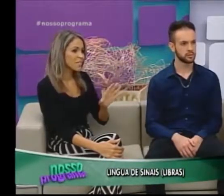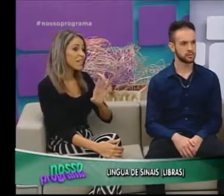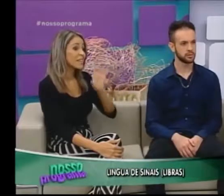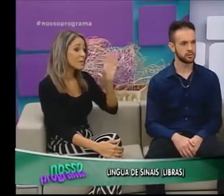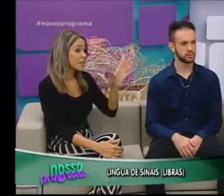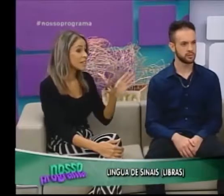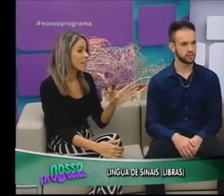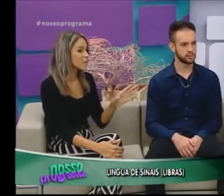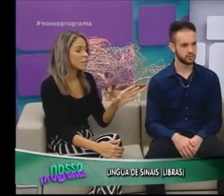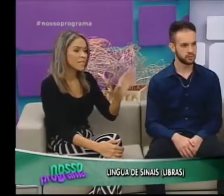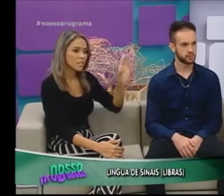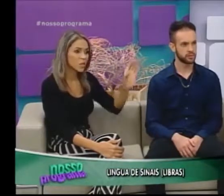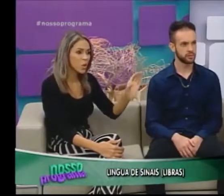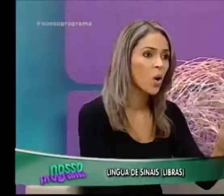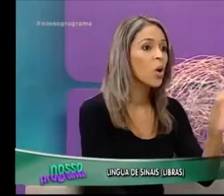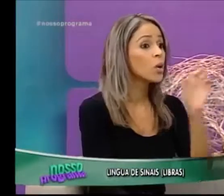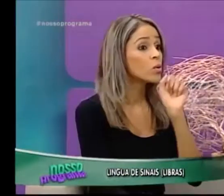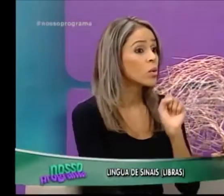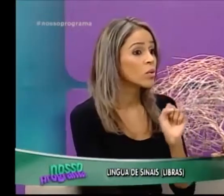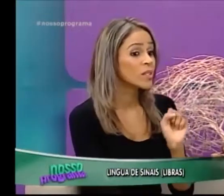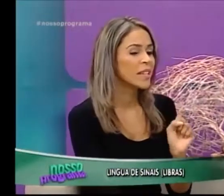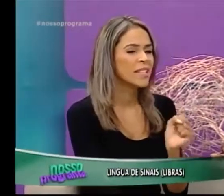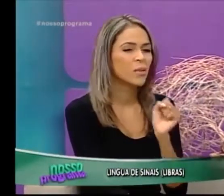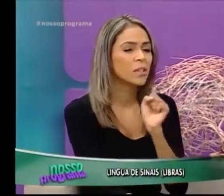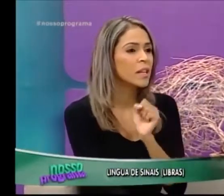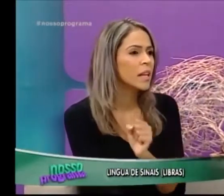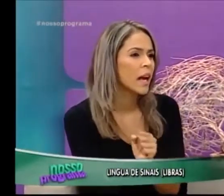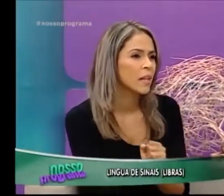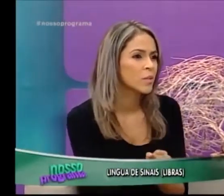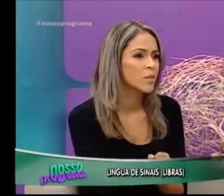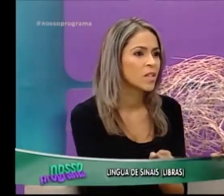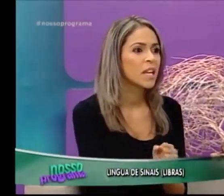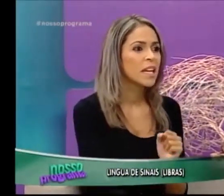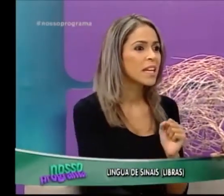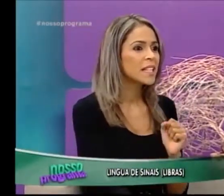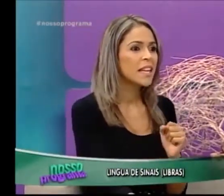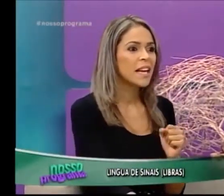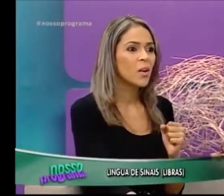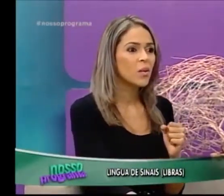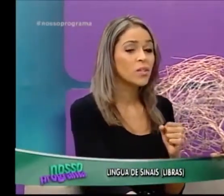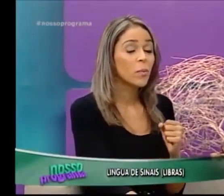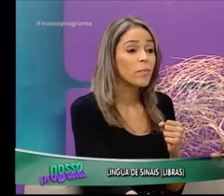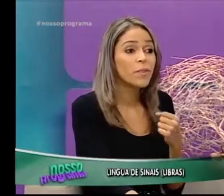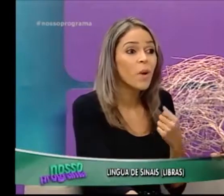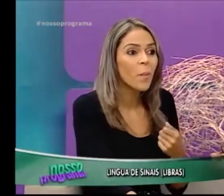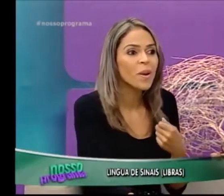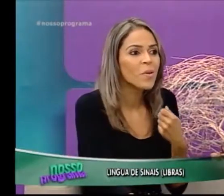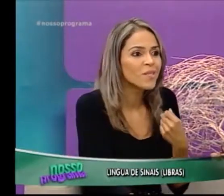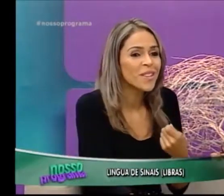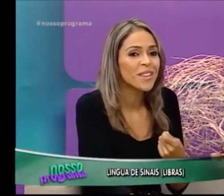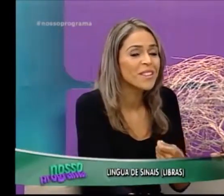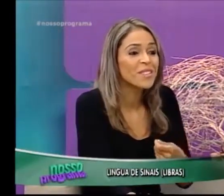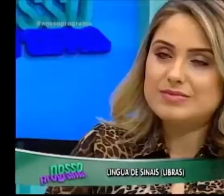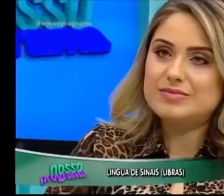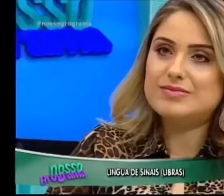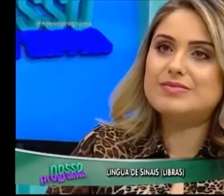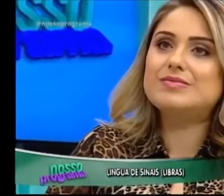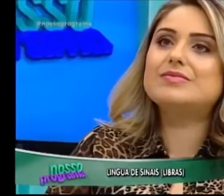ele era idolatrado, mas só. Nos outros eles eram trancados, eles sofriam um preconceito que a gente não tem